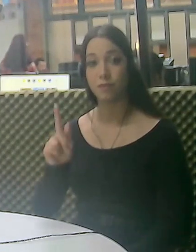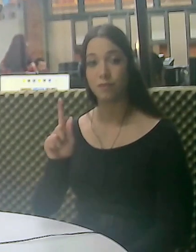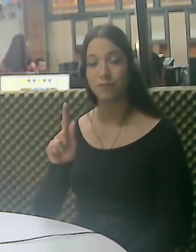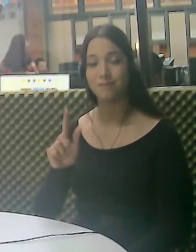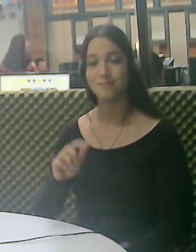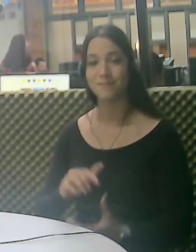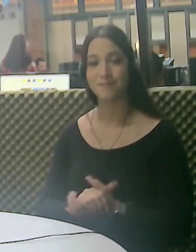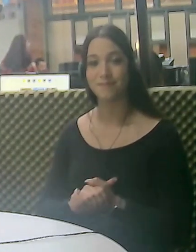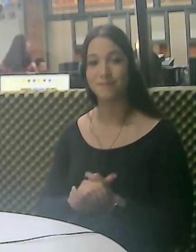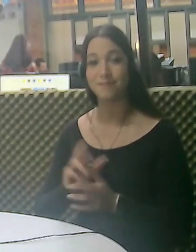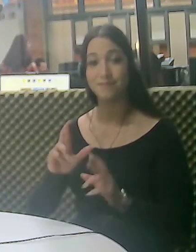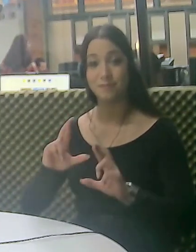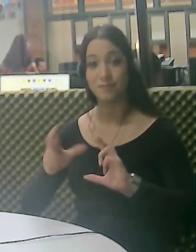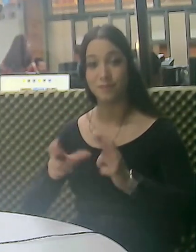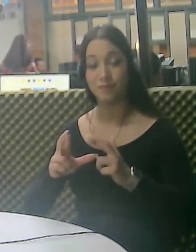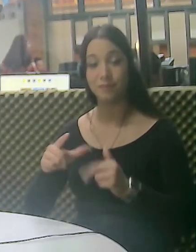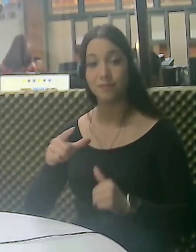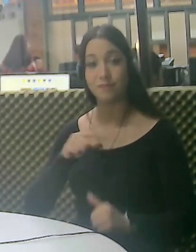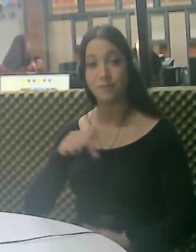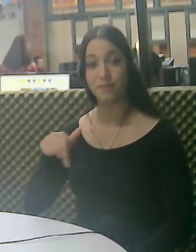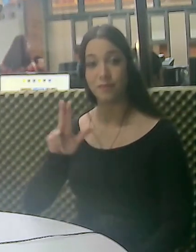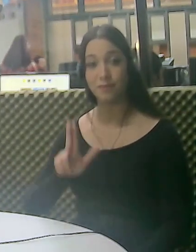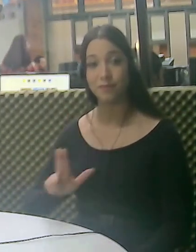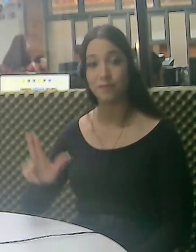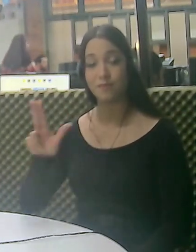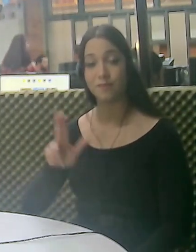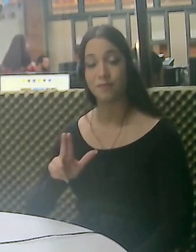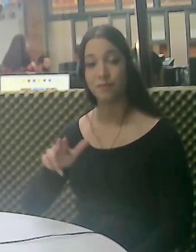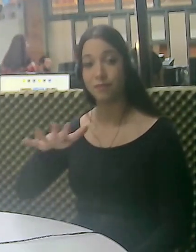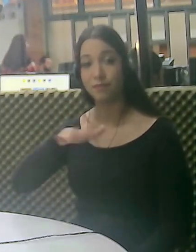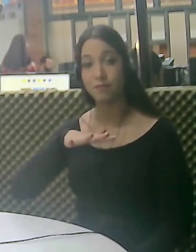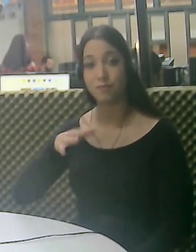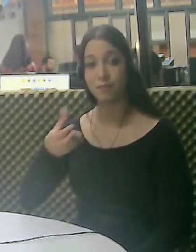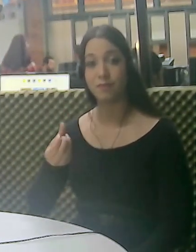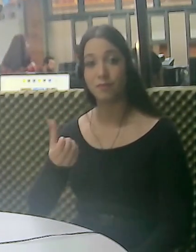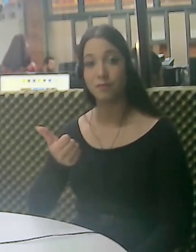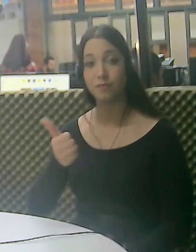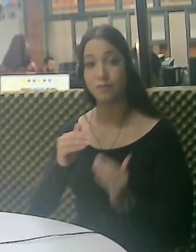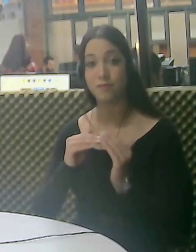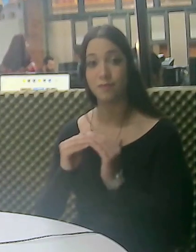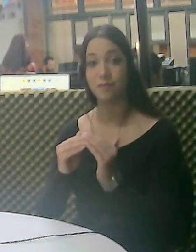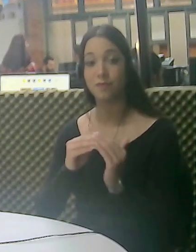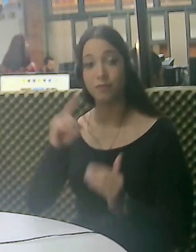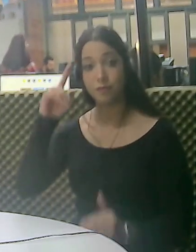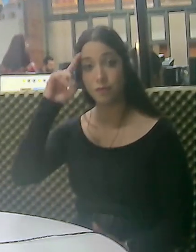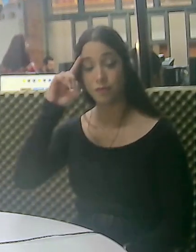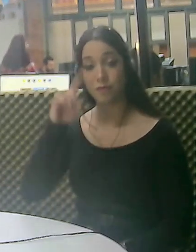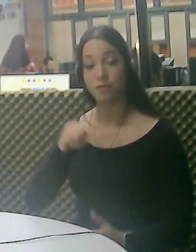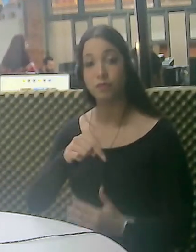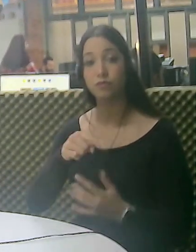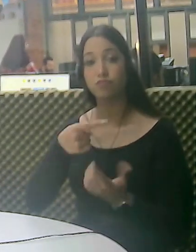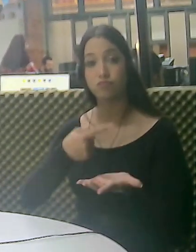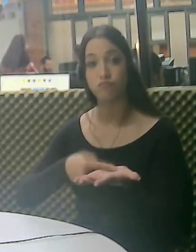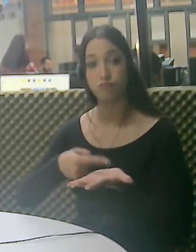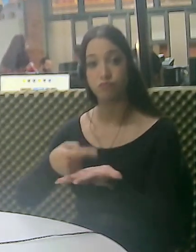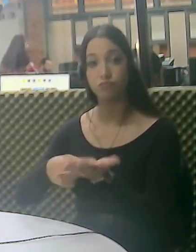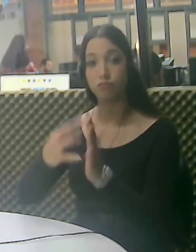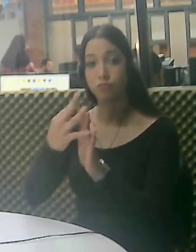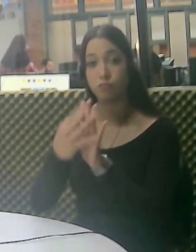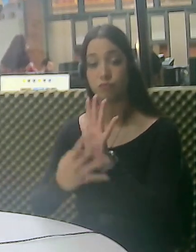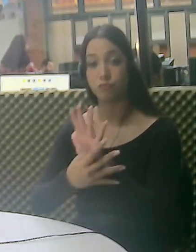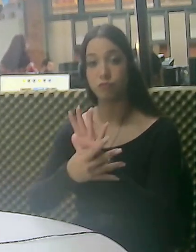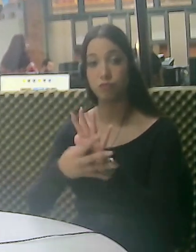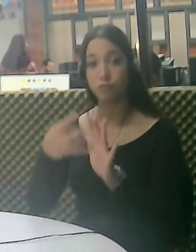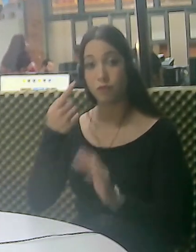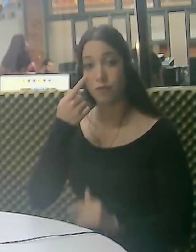O serviço de coleta seletiva em Uberlândia atende 61 bairros em dias específicos, de acordo com a programação que pode